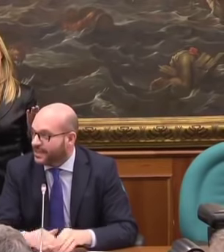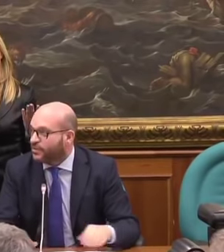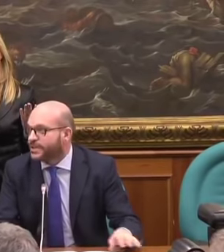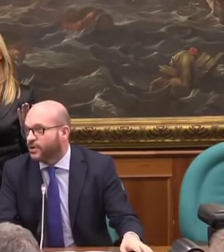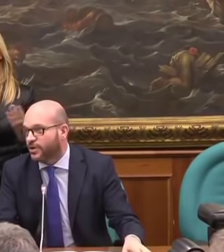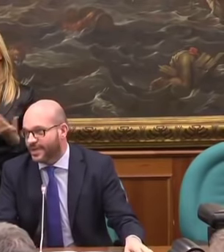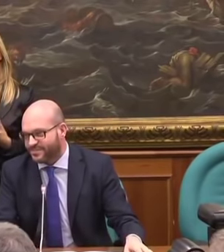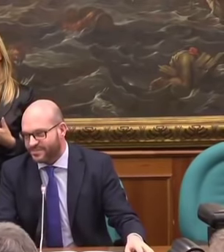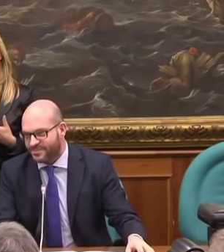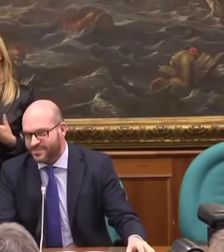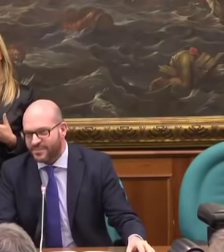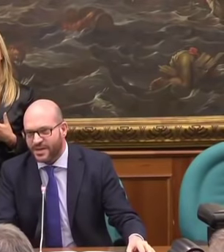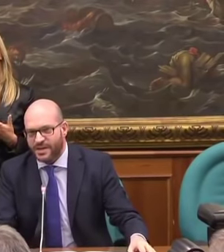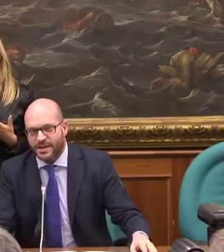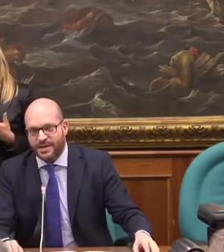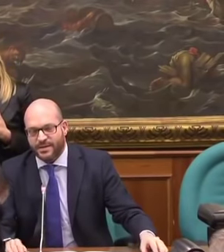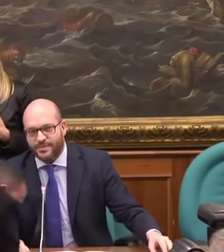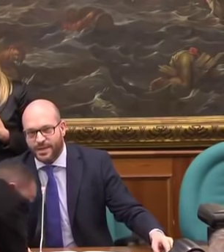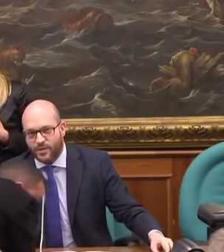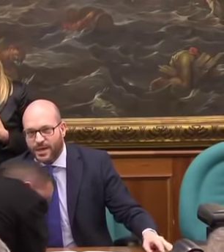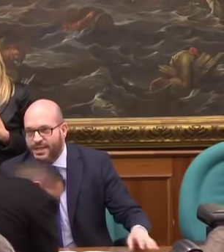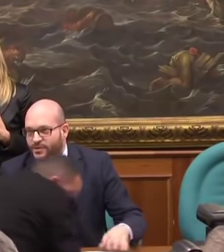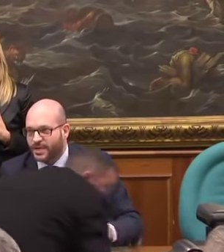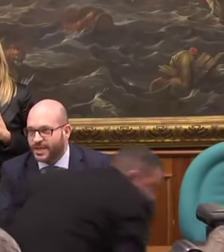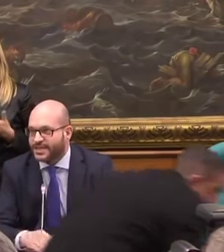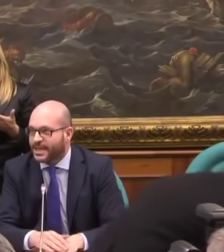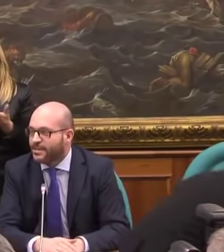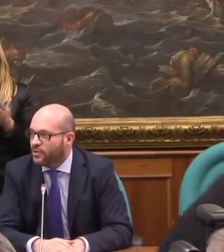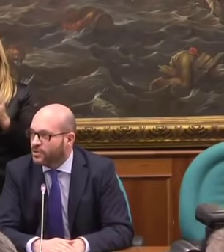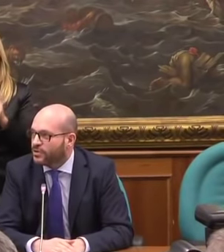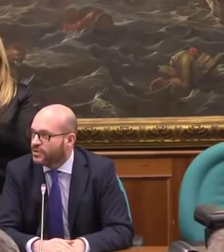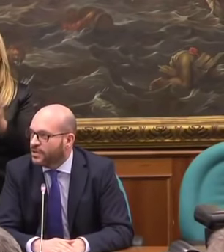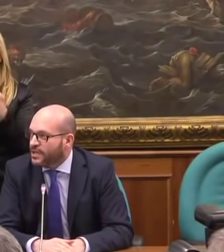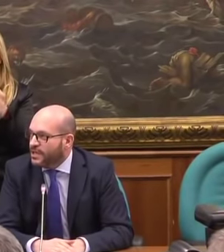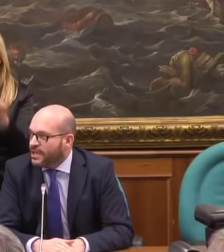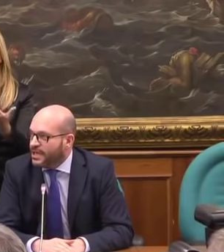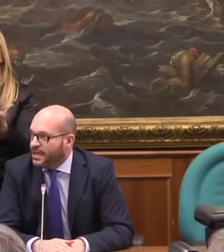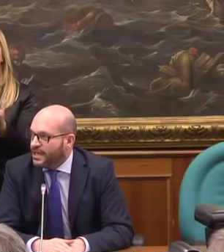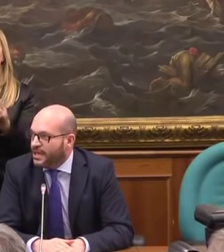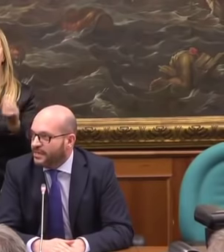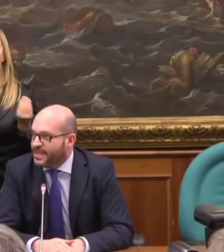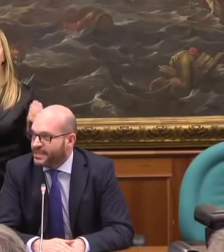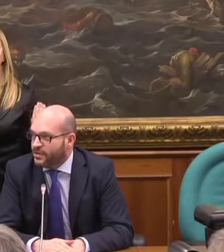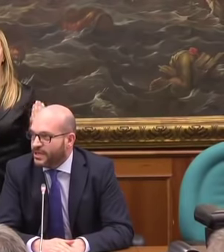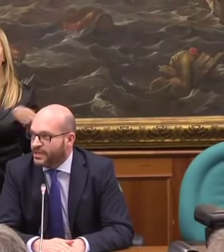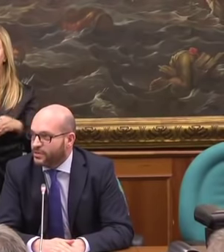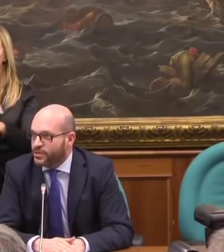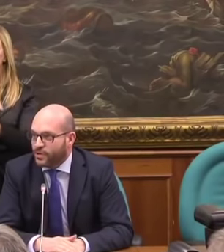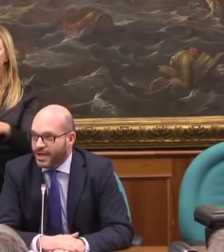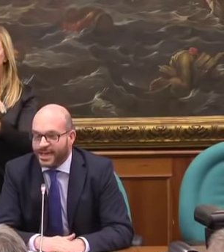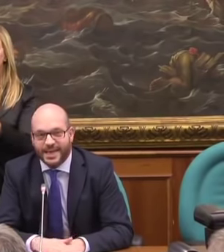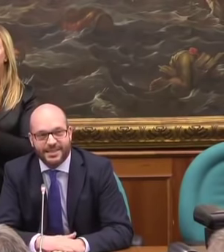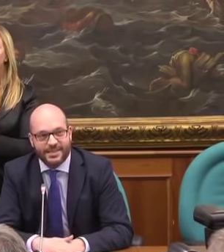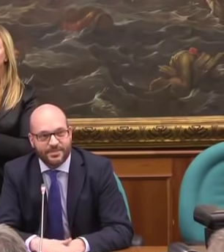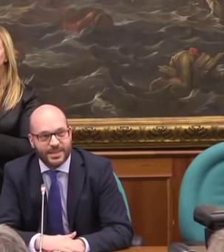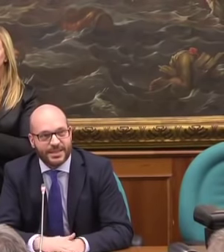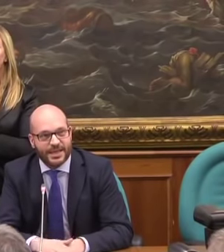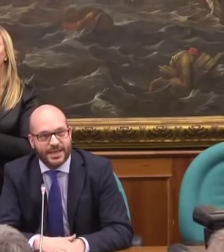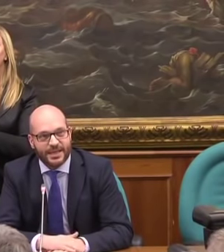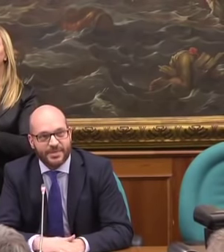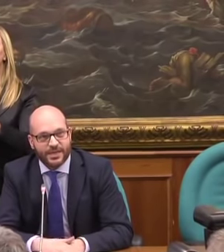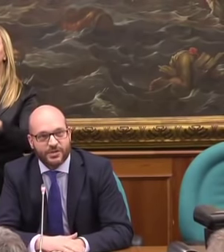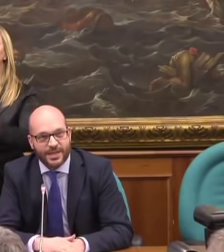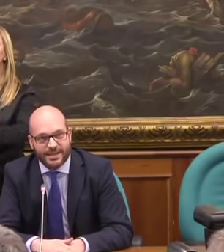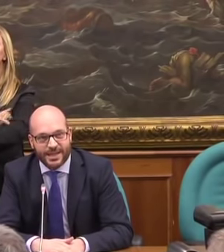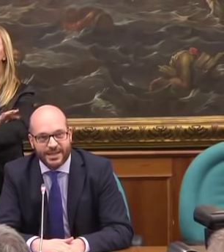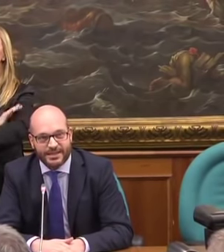C'è un'altra questione per la quale devo ringraziare molto il Ministero dell'Istruzione e anche la sensibilità